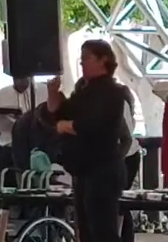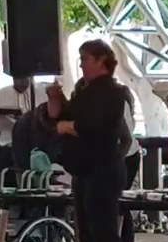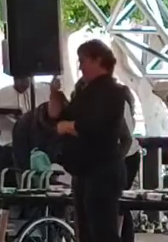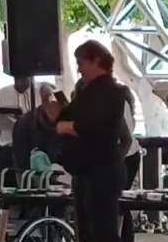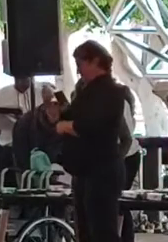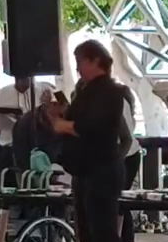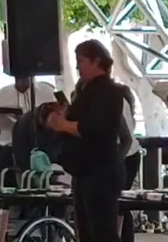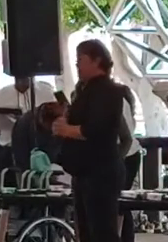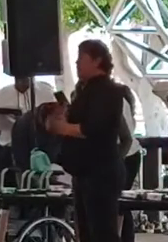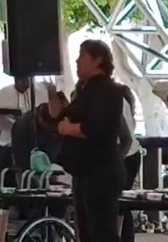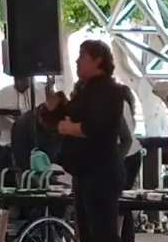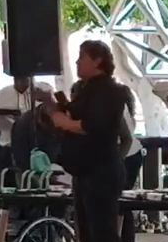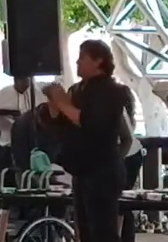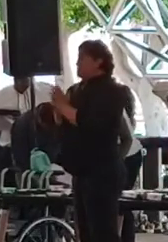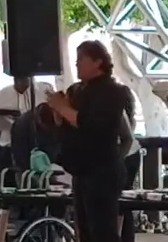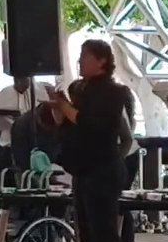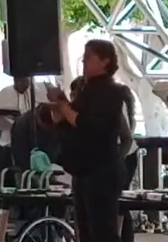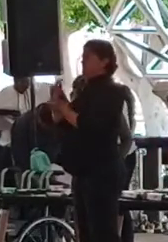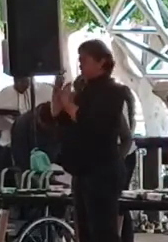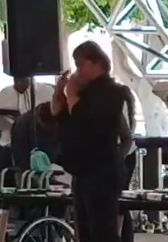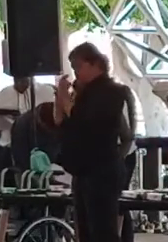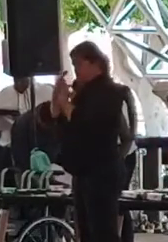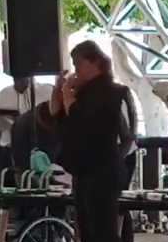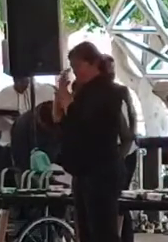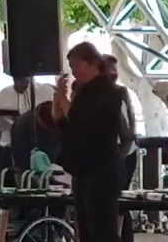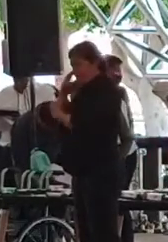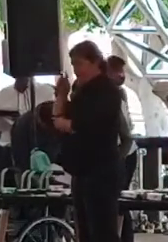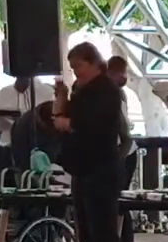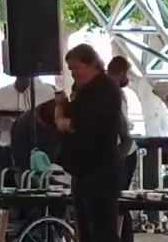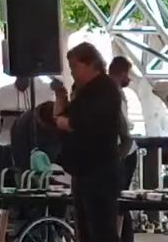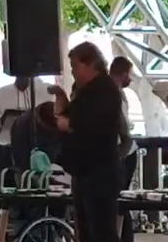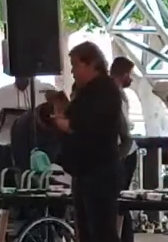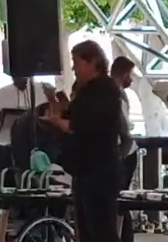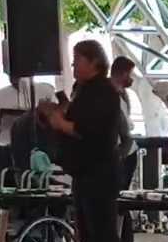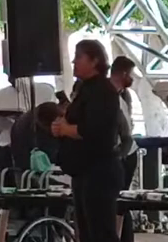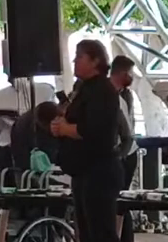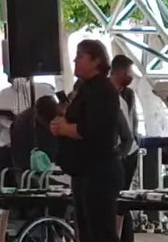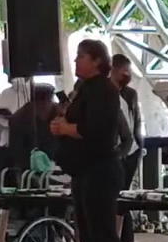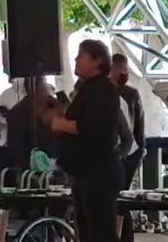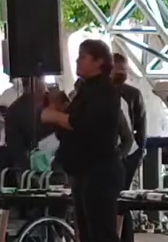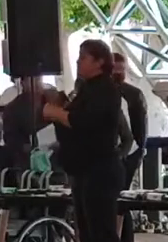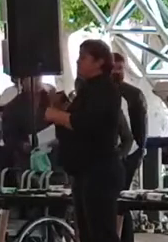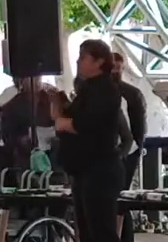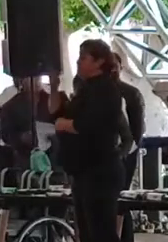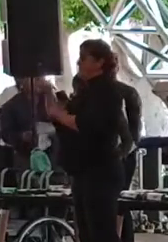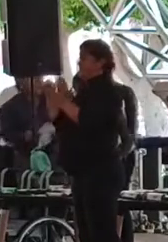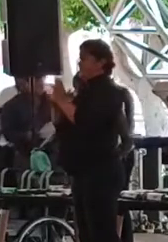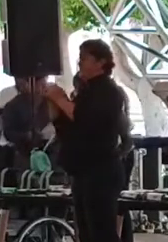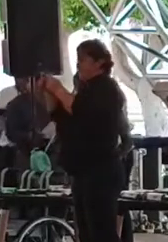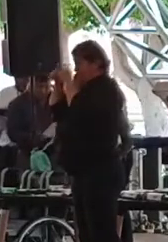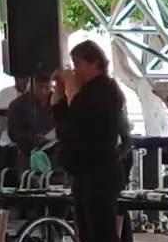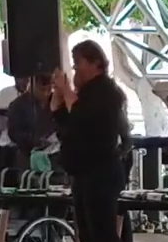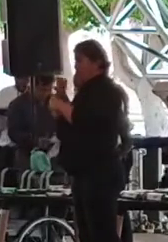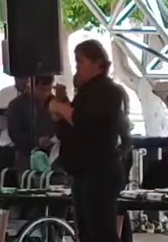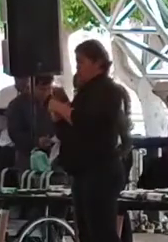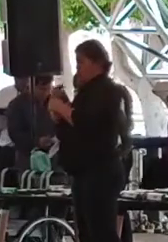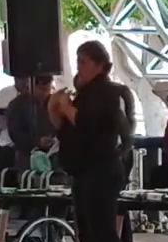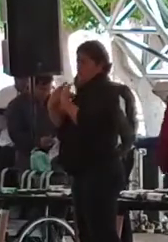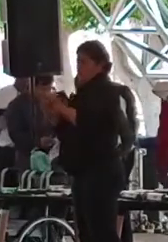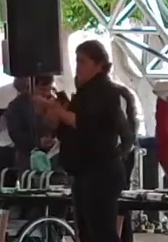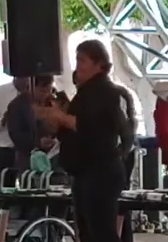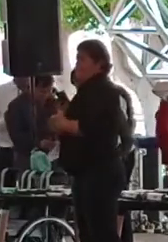27, 10.000 valoraciones. Y vamos a entregar 3.000 lentes en esta primera etapa. Vamos